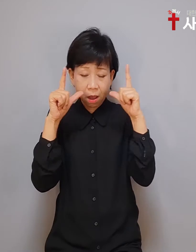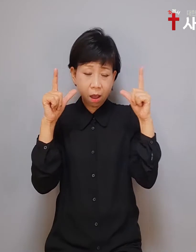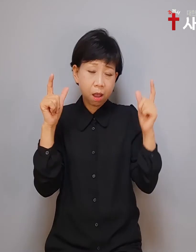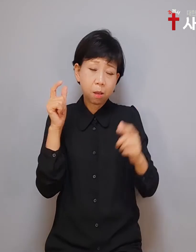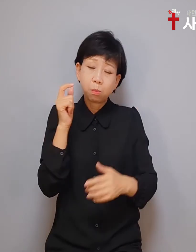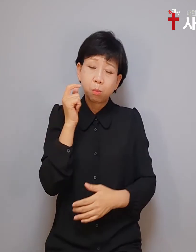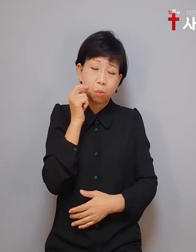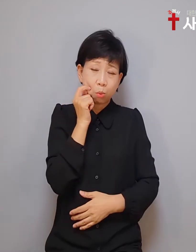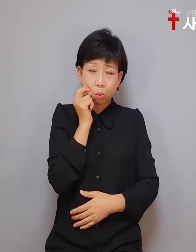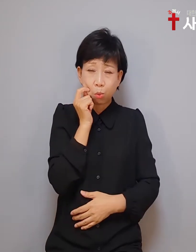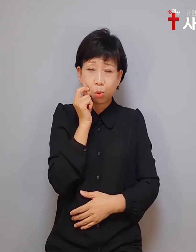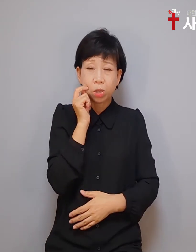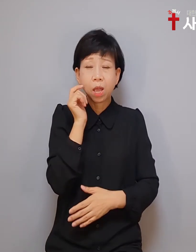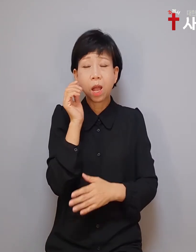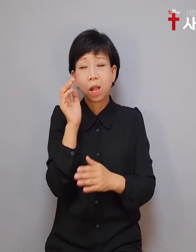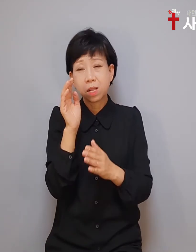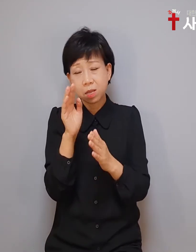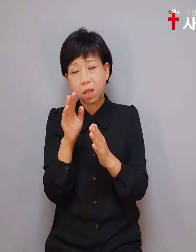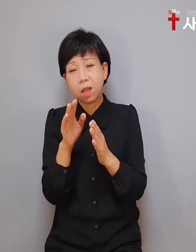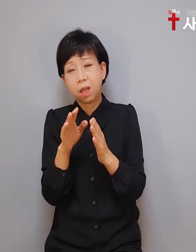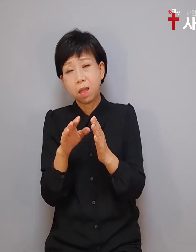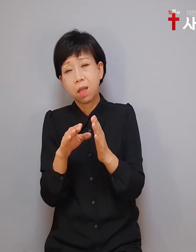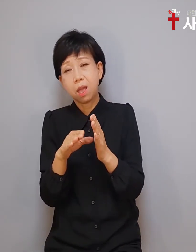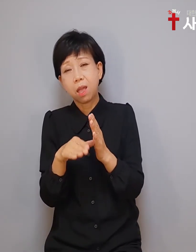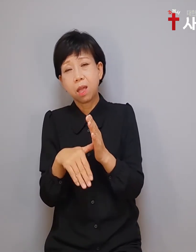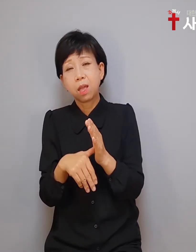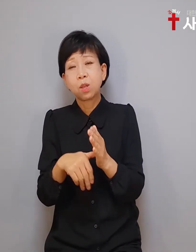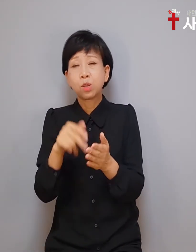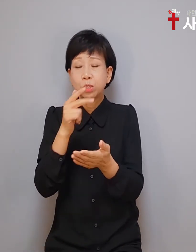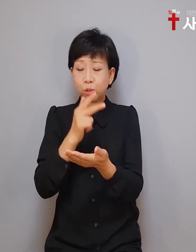깨어나지 못할 때